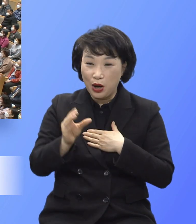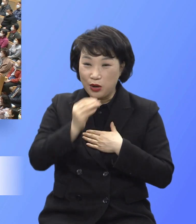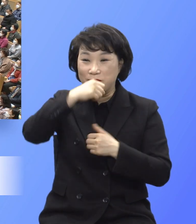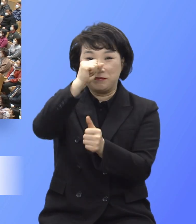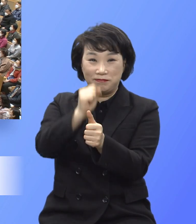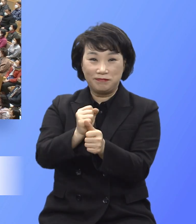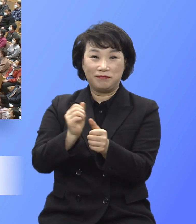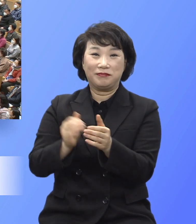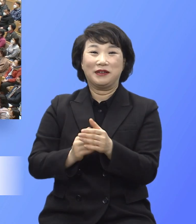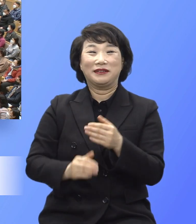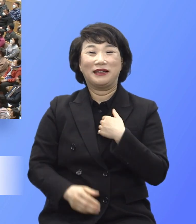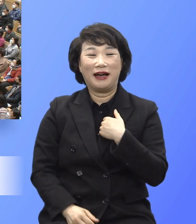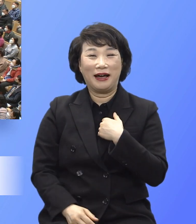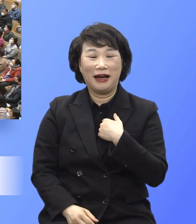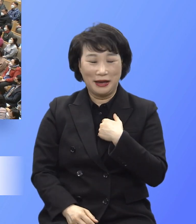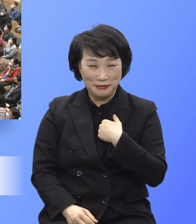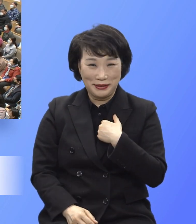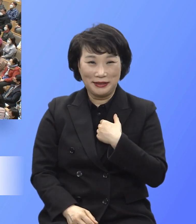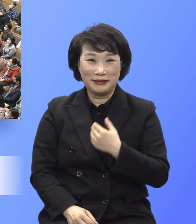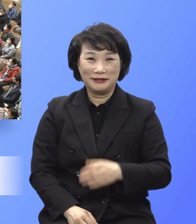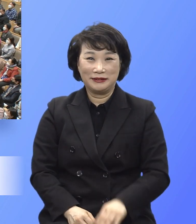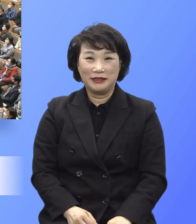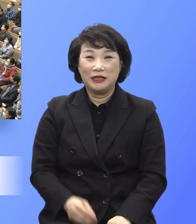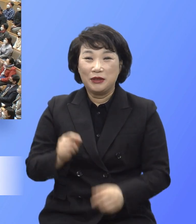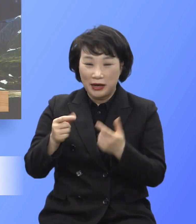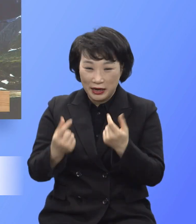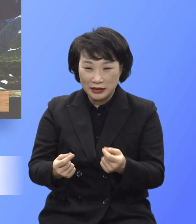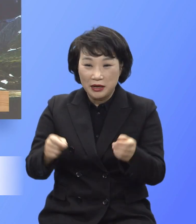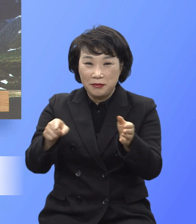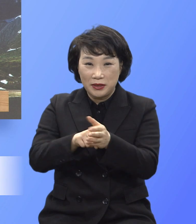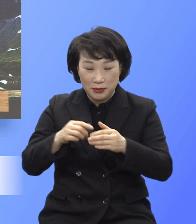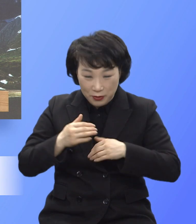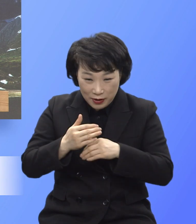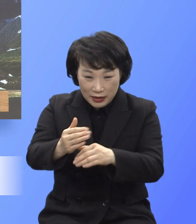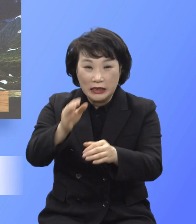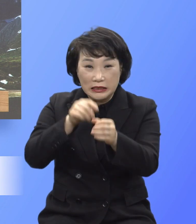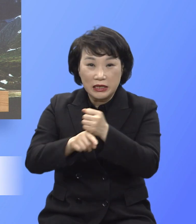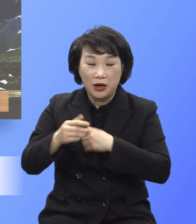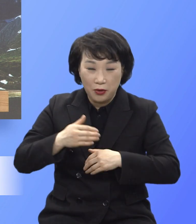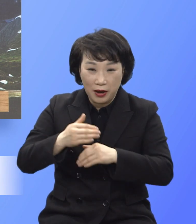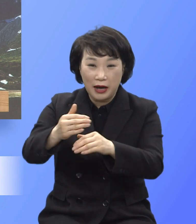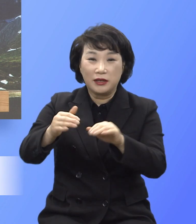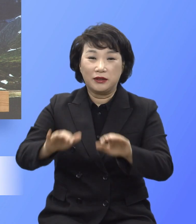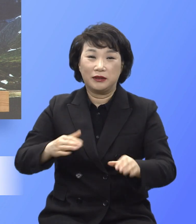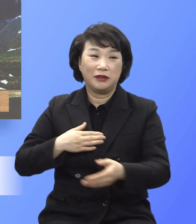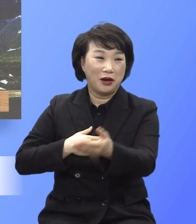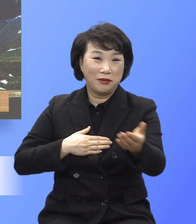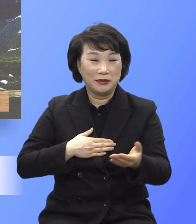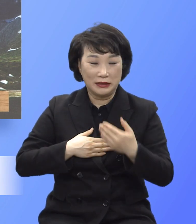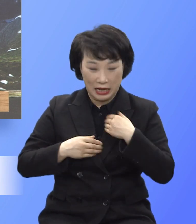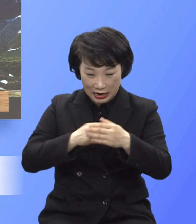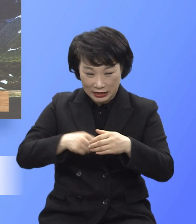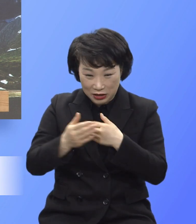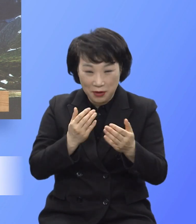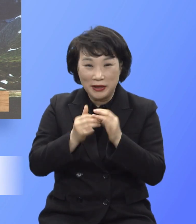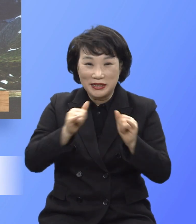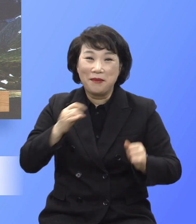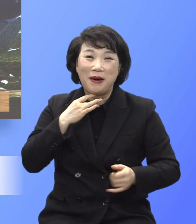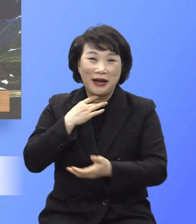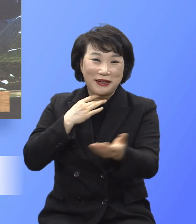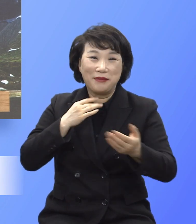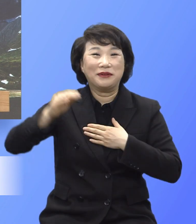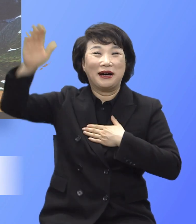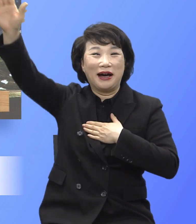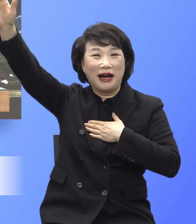거룩하다 인치신다 이 말입니다. 이런 믿음의 과정과 진리의 과정이 내게 이루어진 사람만